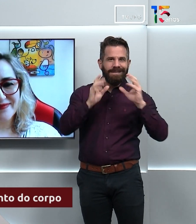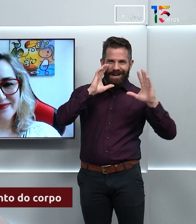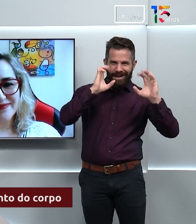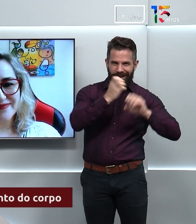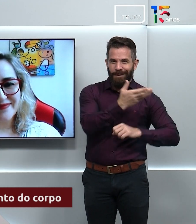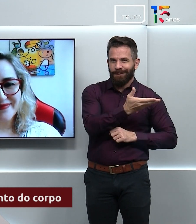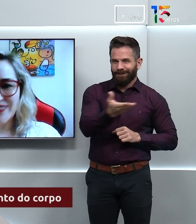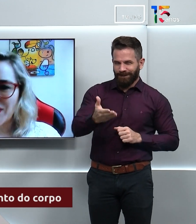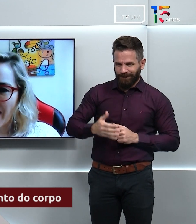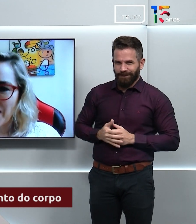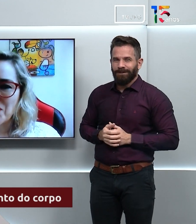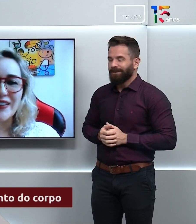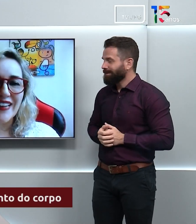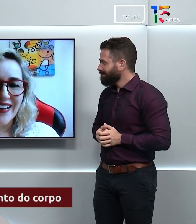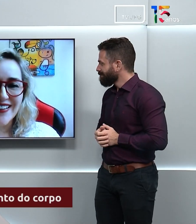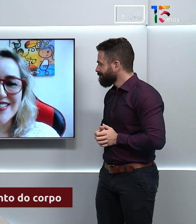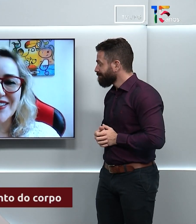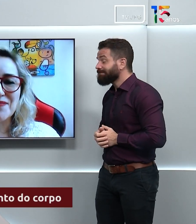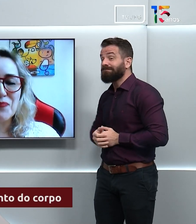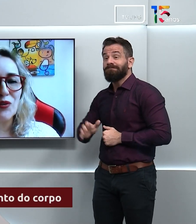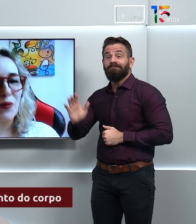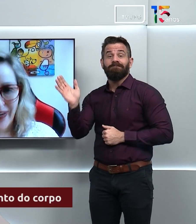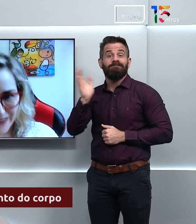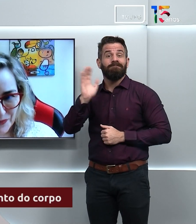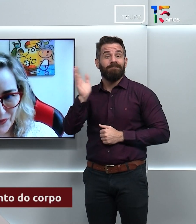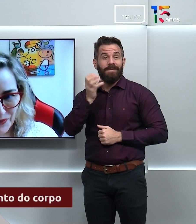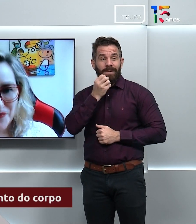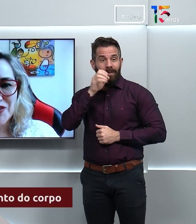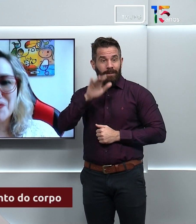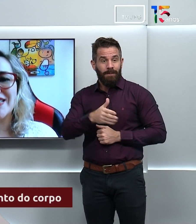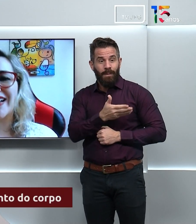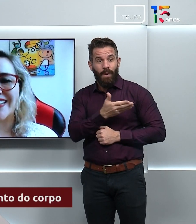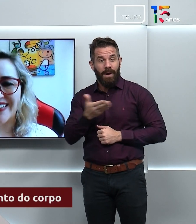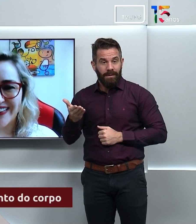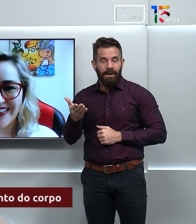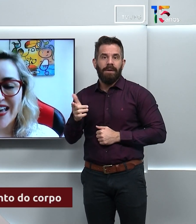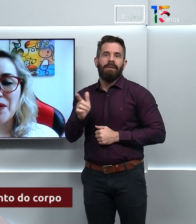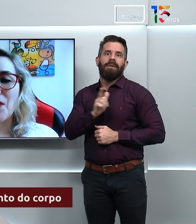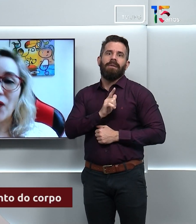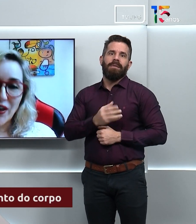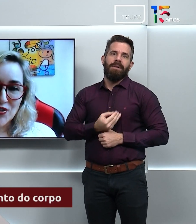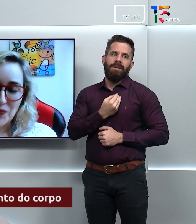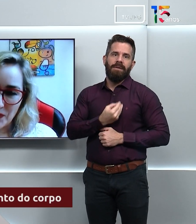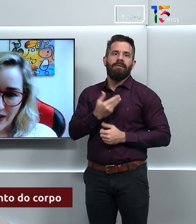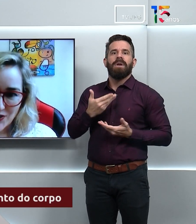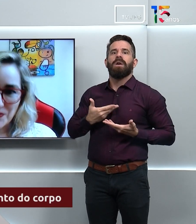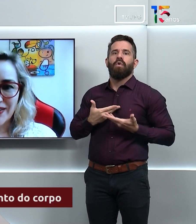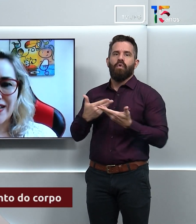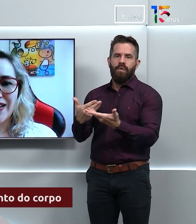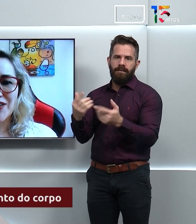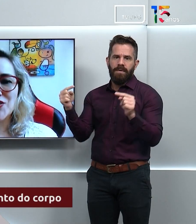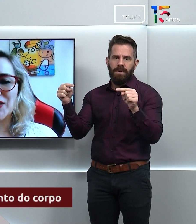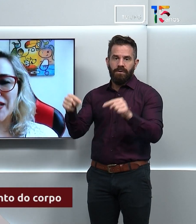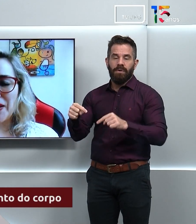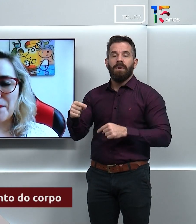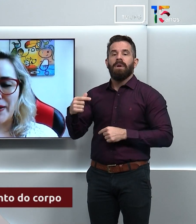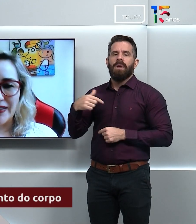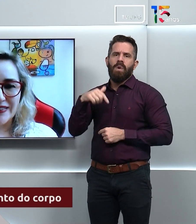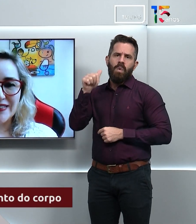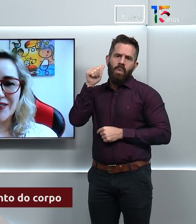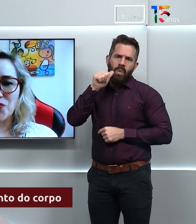visão. Olá, boa tarde. Muito obrigada pelo convite, por estar aqui. Bom, eu sou uma mulher de meia